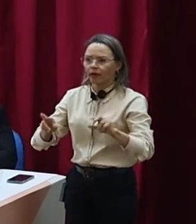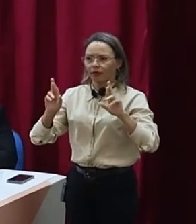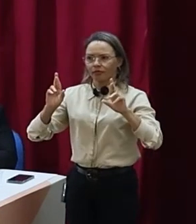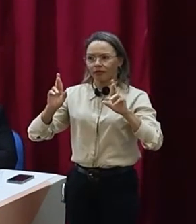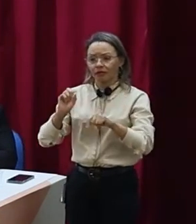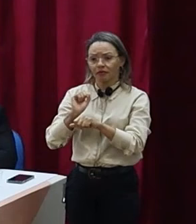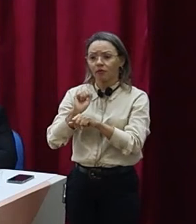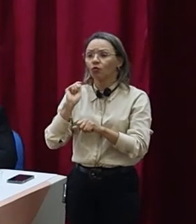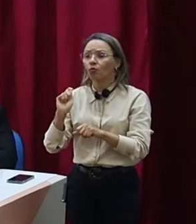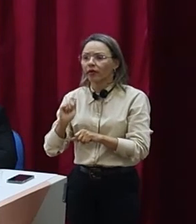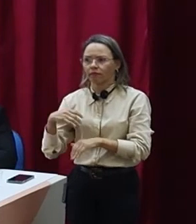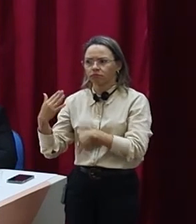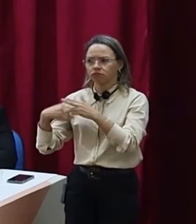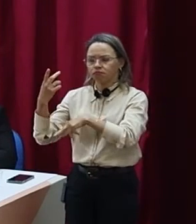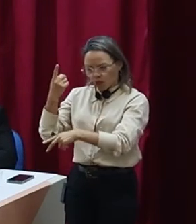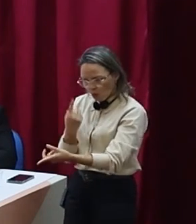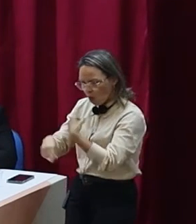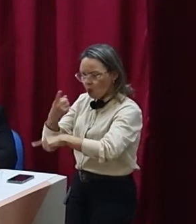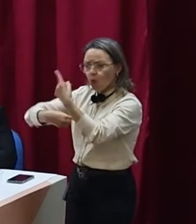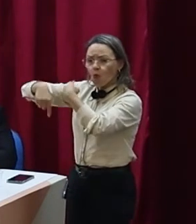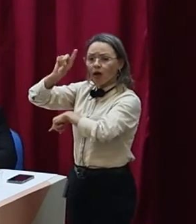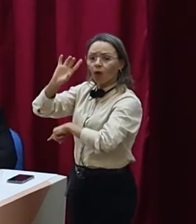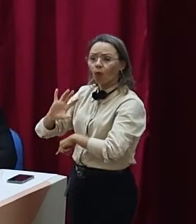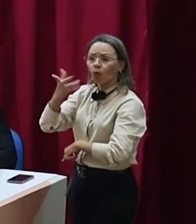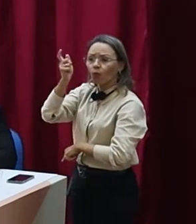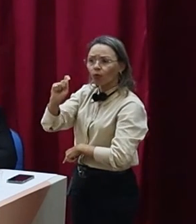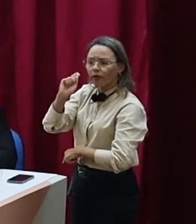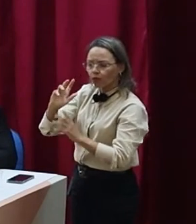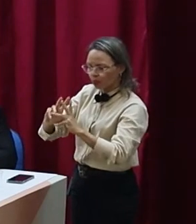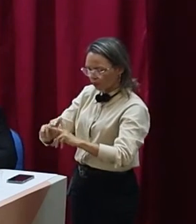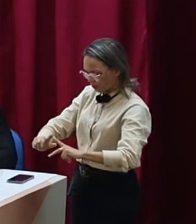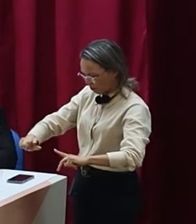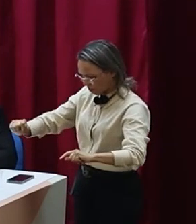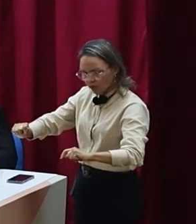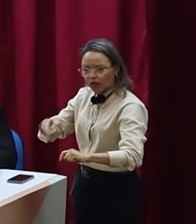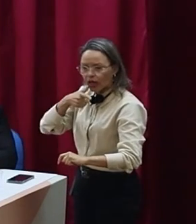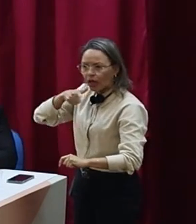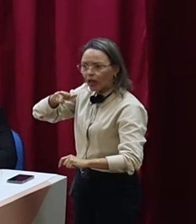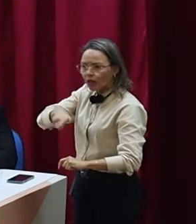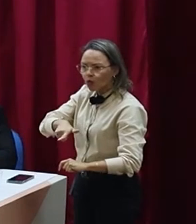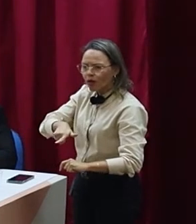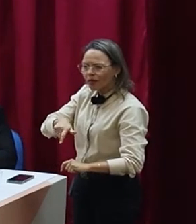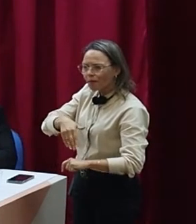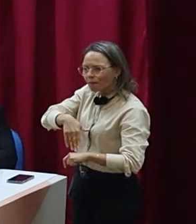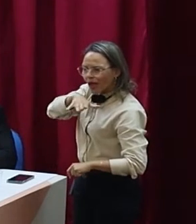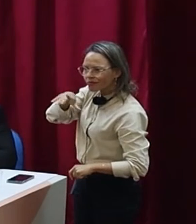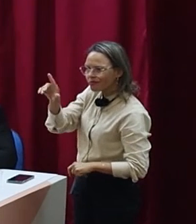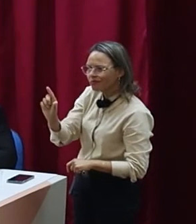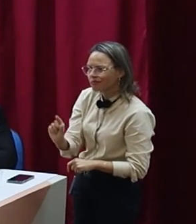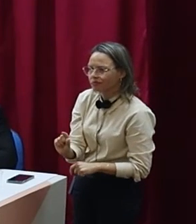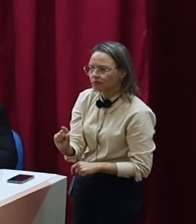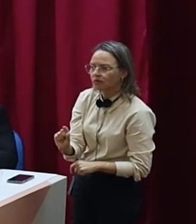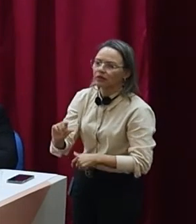nós tenhamos uma aceleração no desaparecimento das línguas mais vulneráveis nas Américas. Então, aí eu vou falar